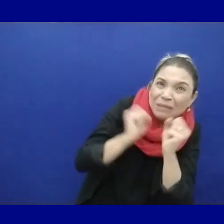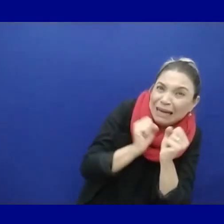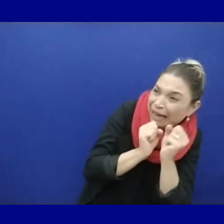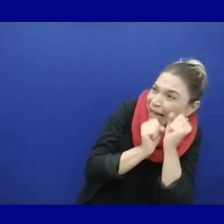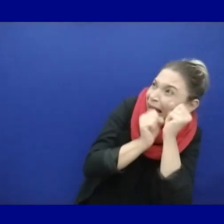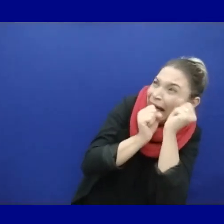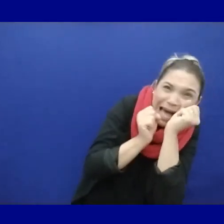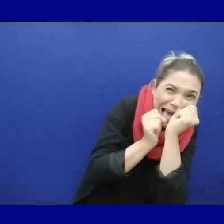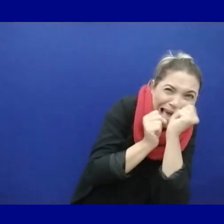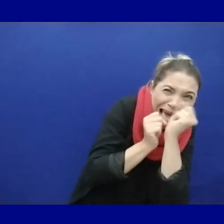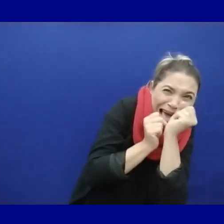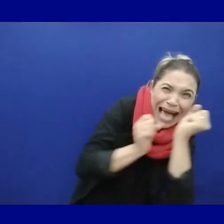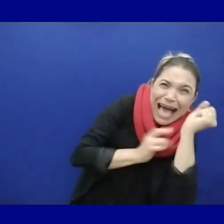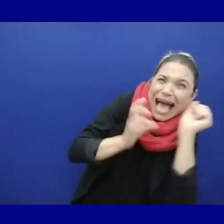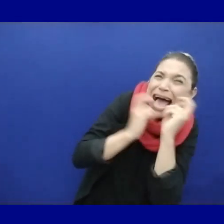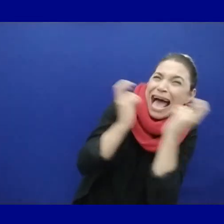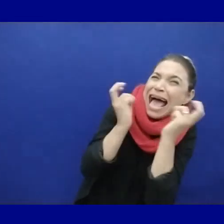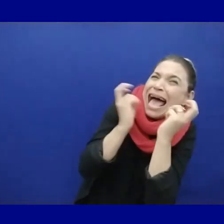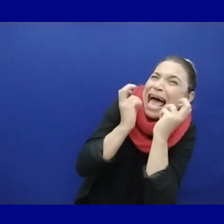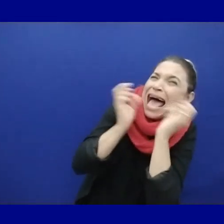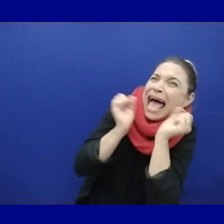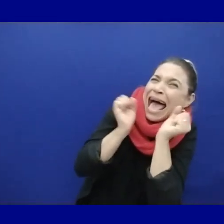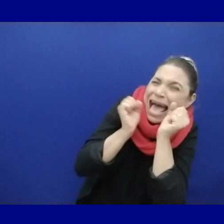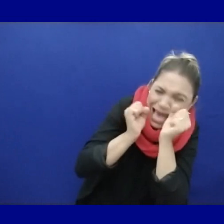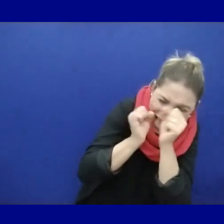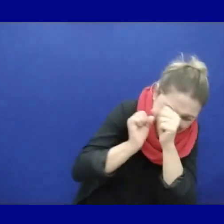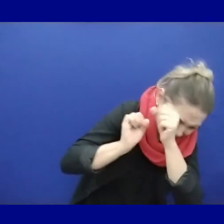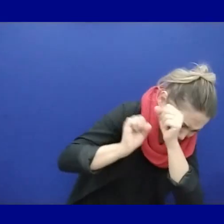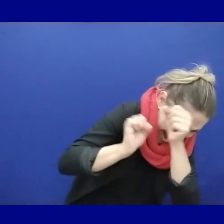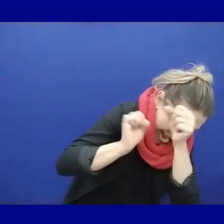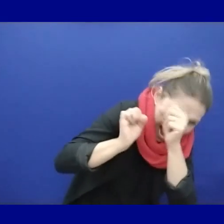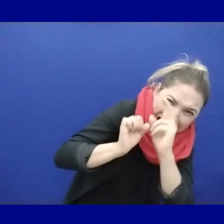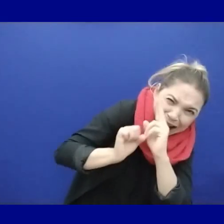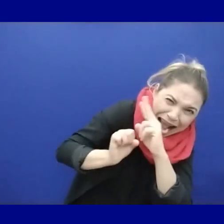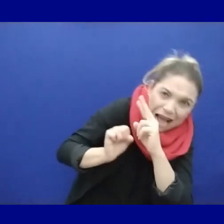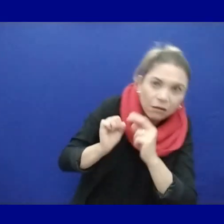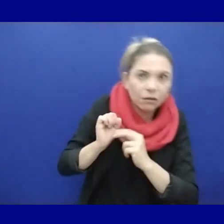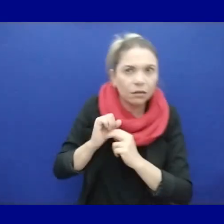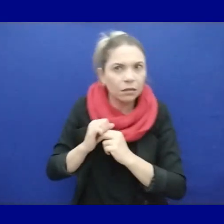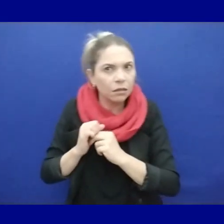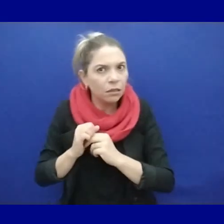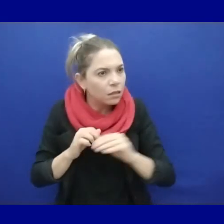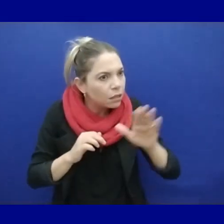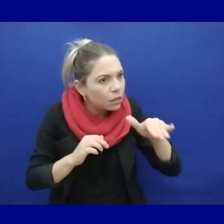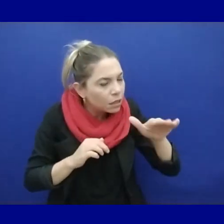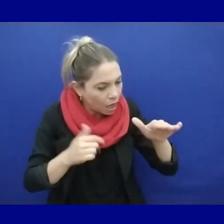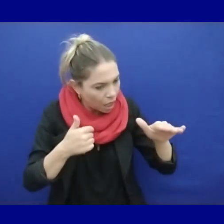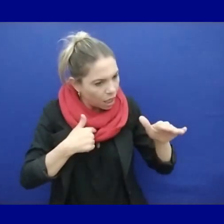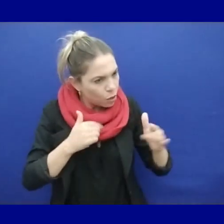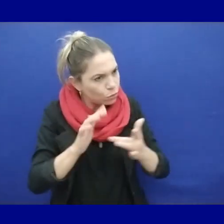E tomados de medo, gritaram. Mas Jesus imediatamente